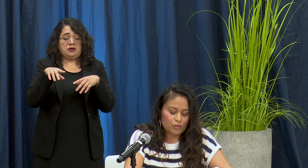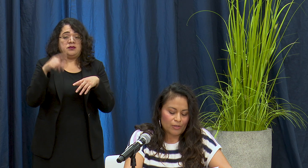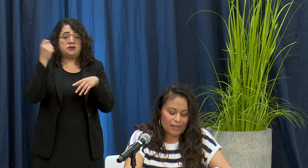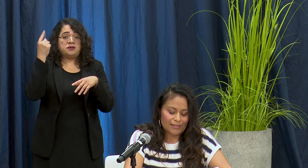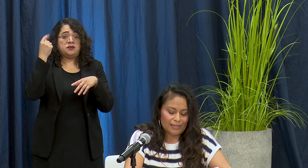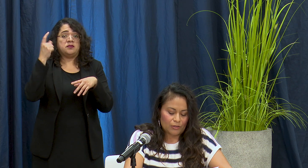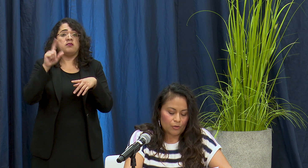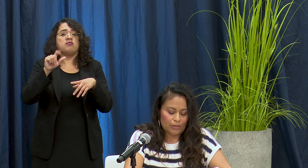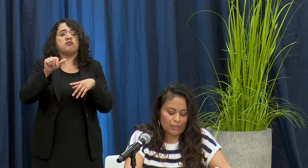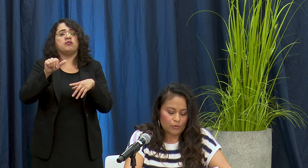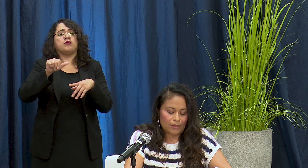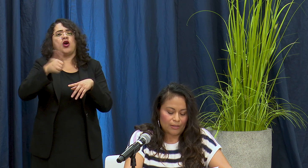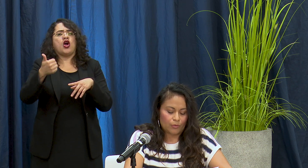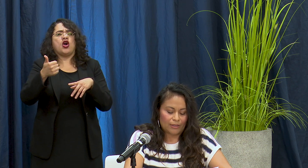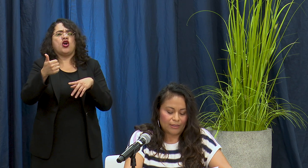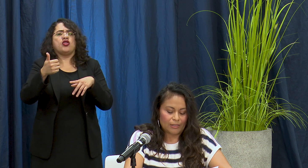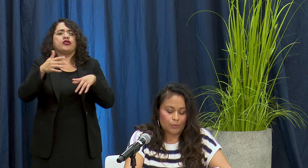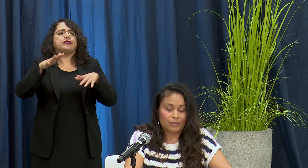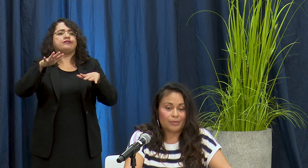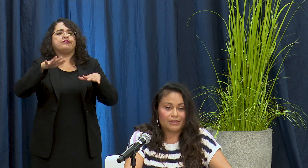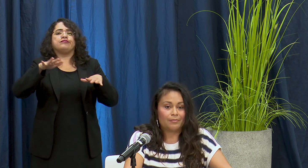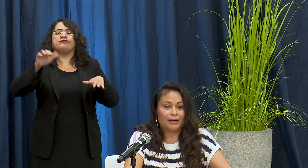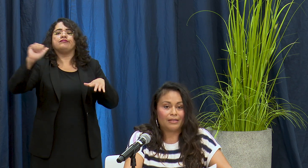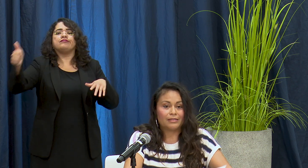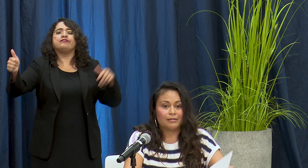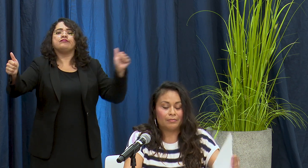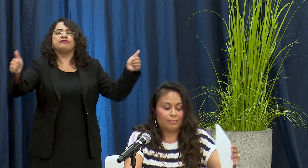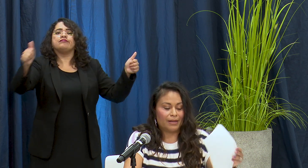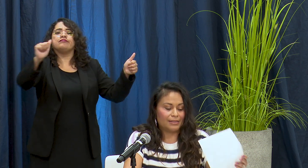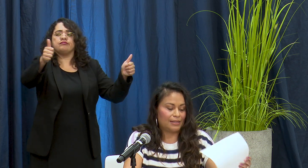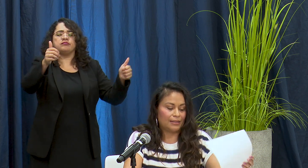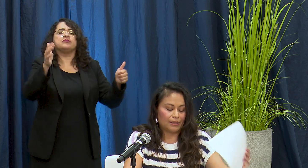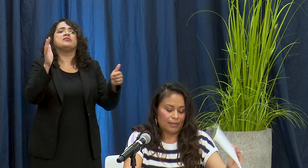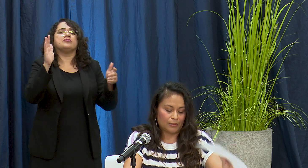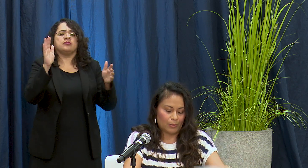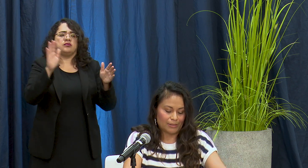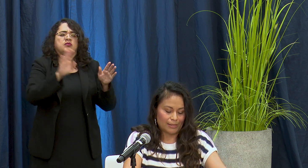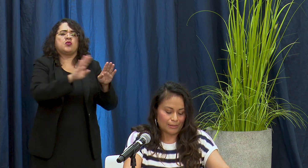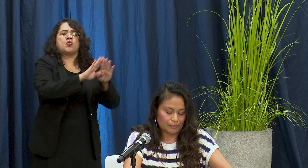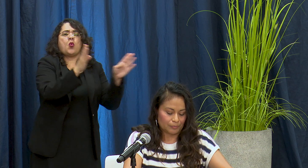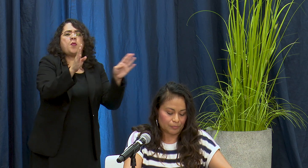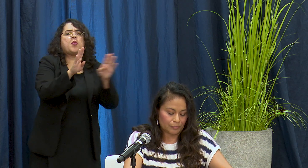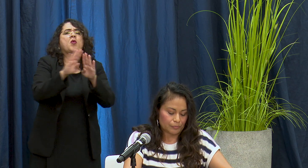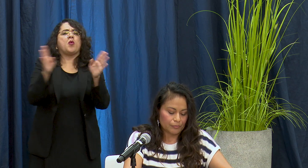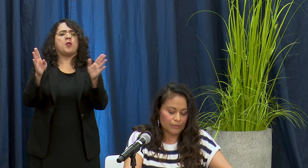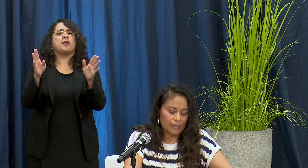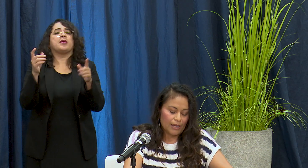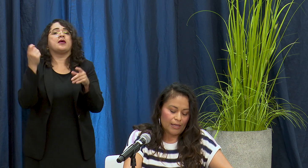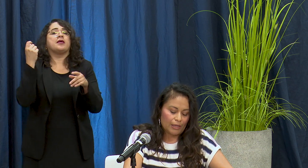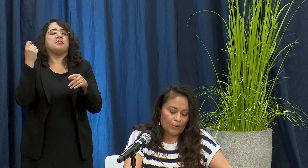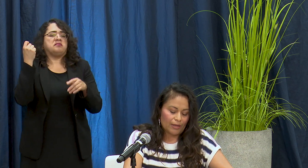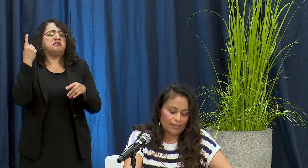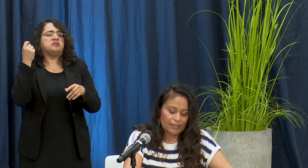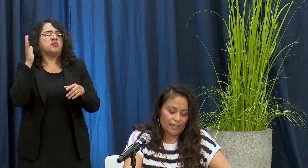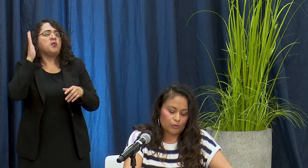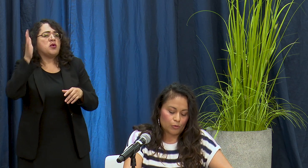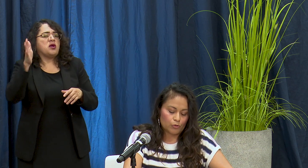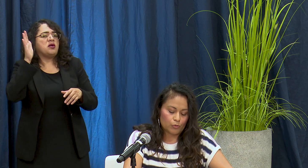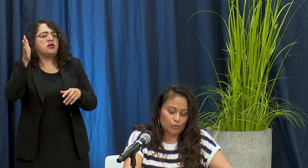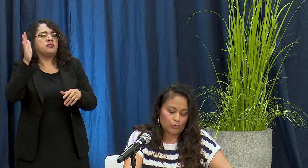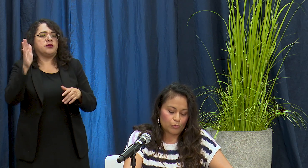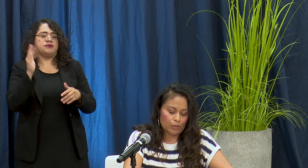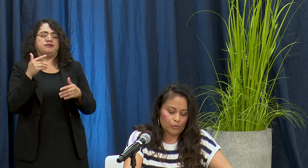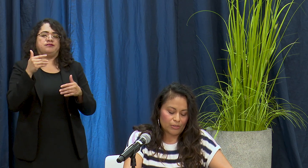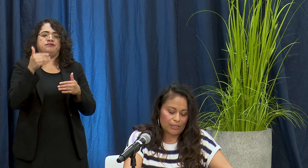Ubicaciones adicionales en toda la ciudad durante las próximas semanas van a ser expuestas. Quiero agradecer a